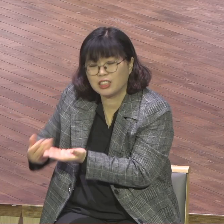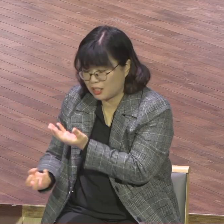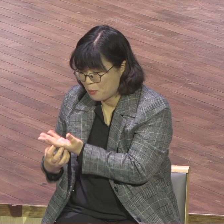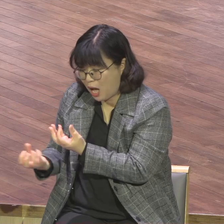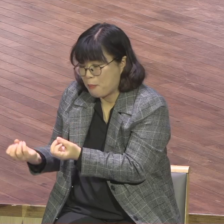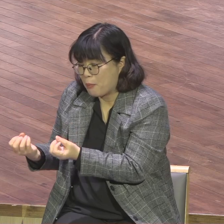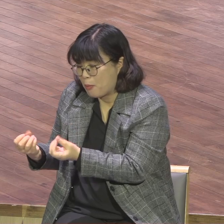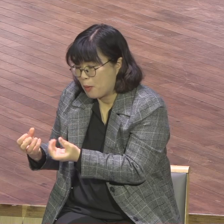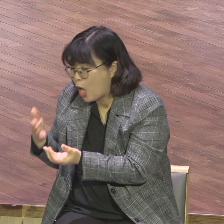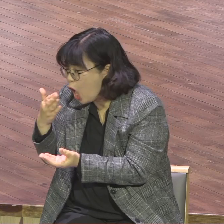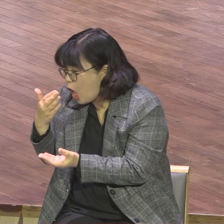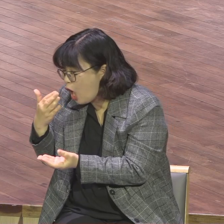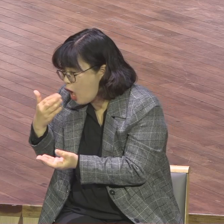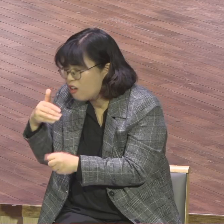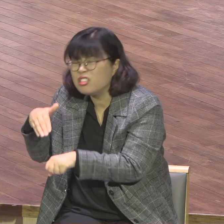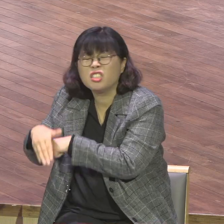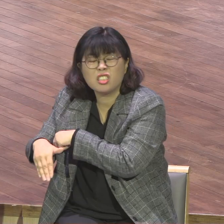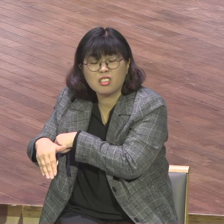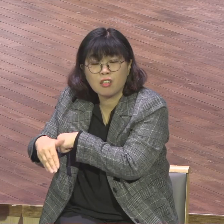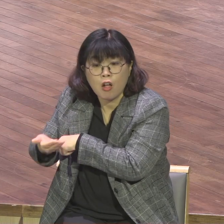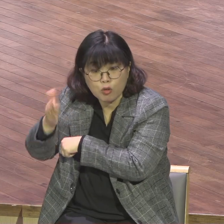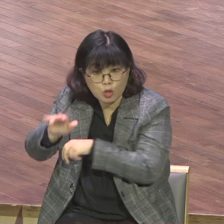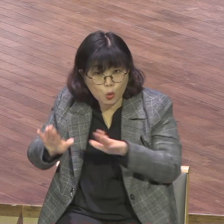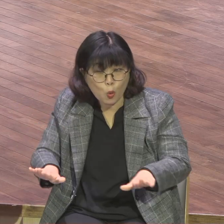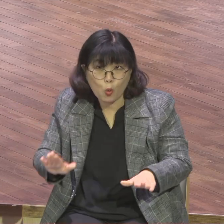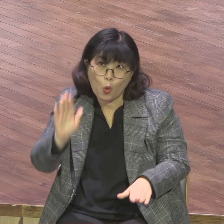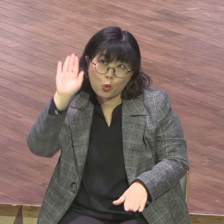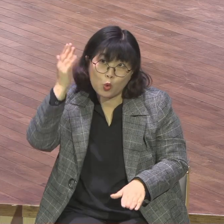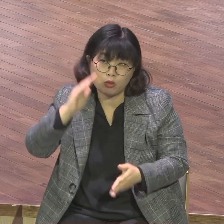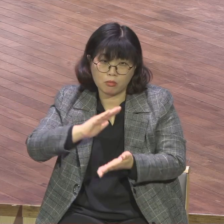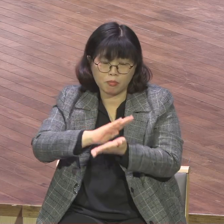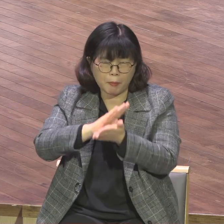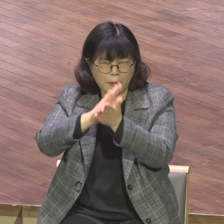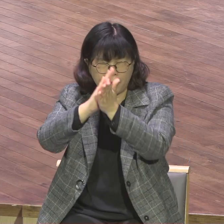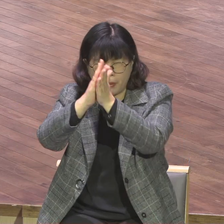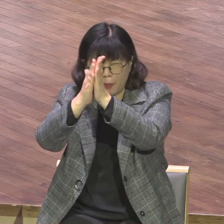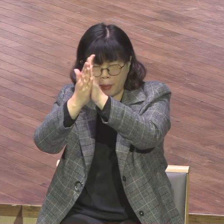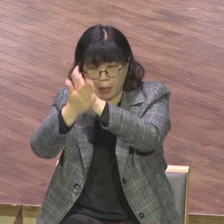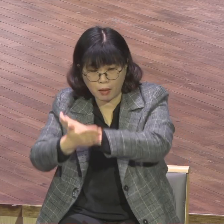먹잖아요. 같이 하다 보면 이제 너무 서버려서 그냥 어느 순간에